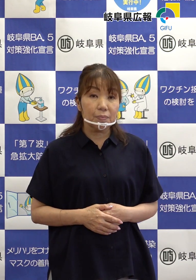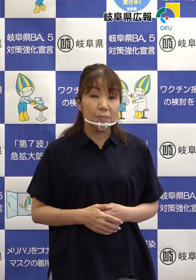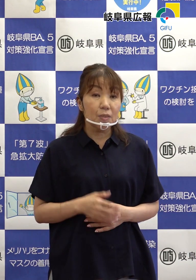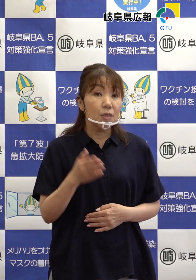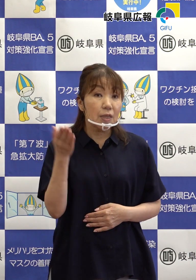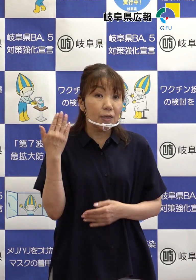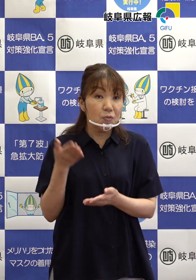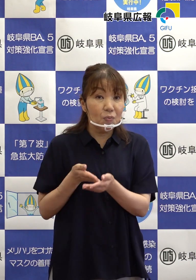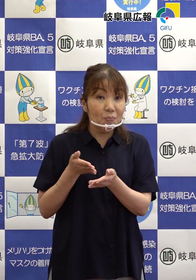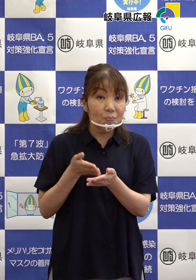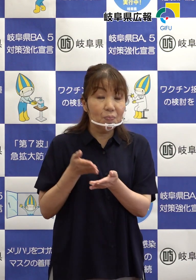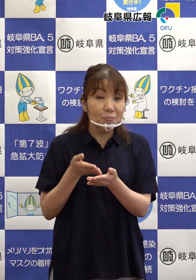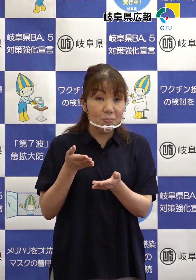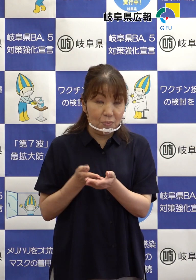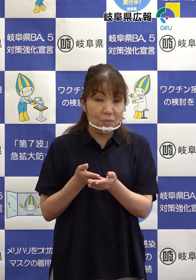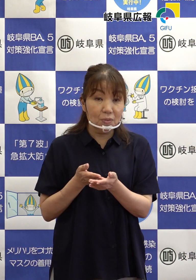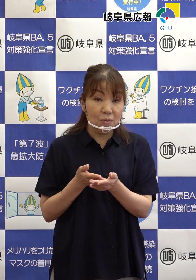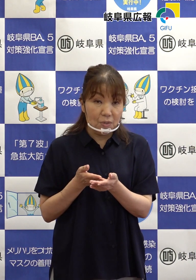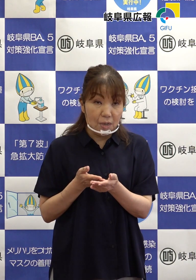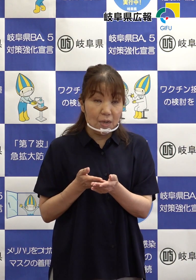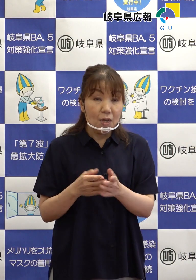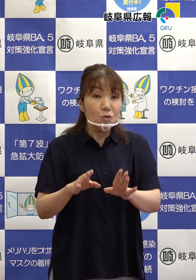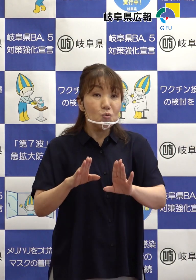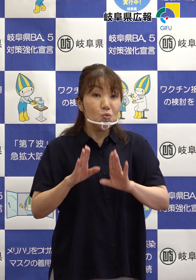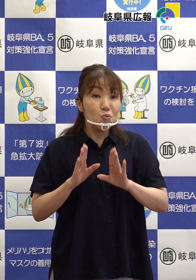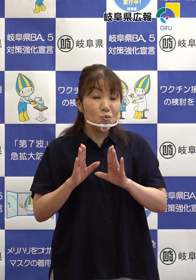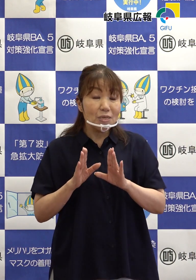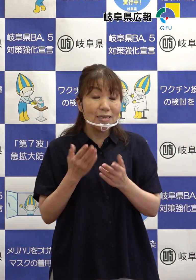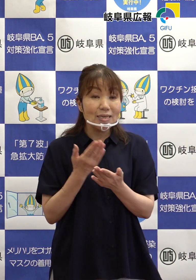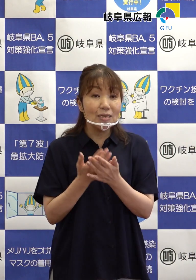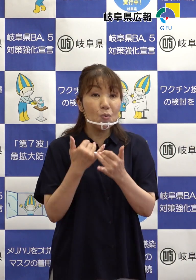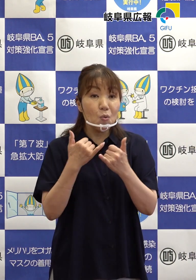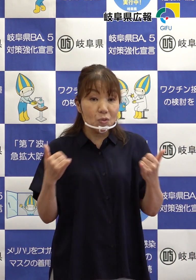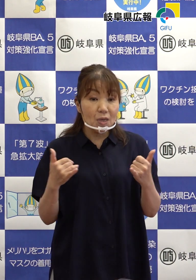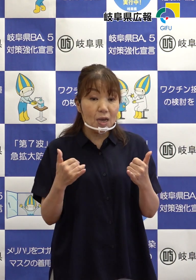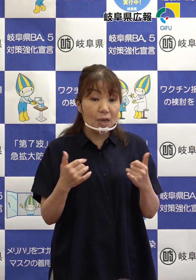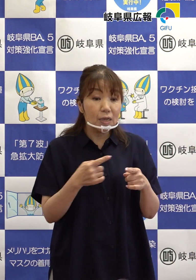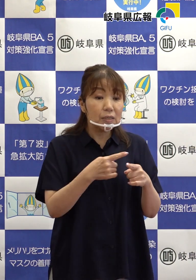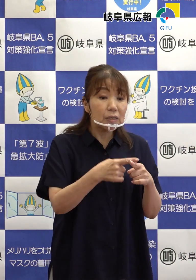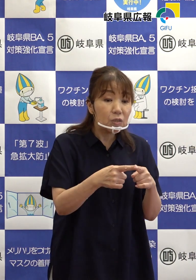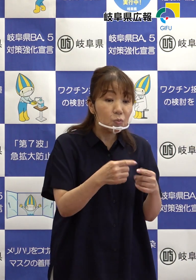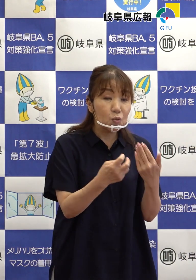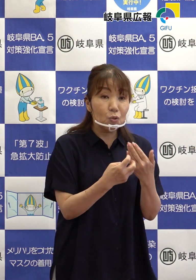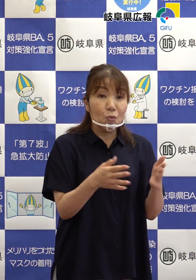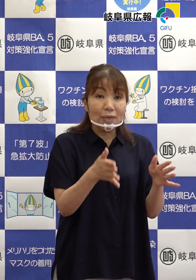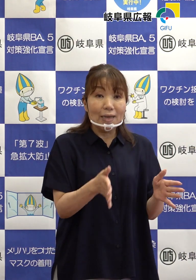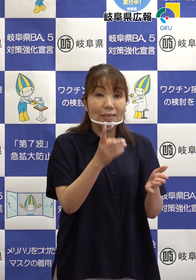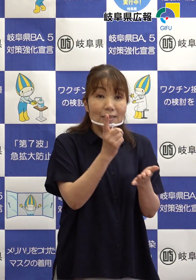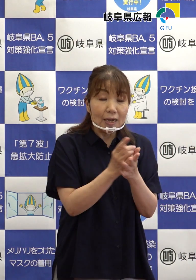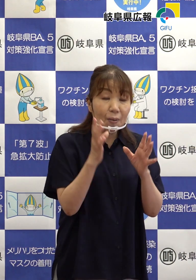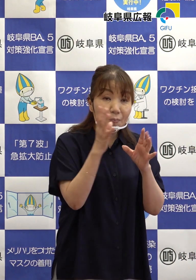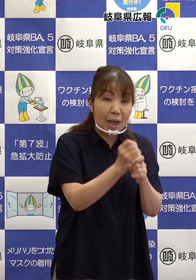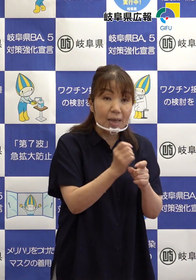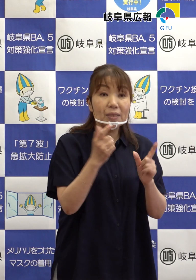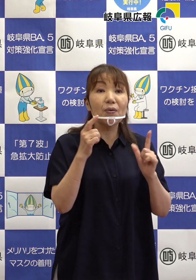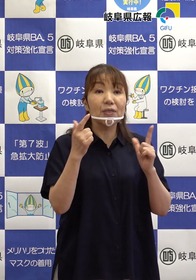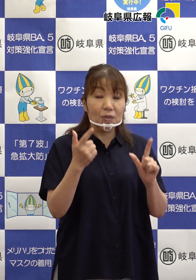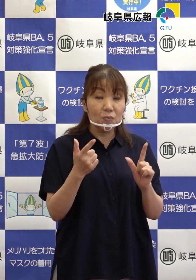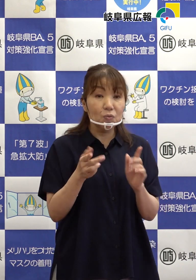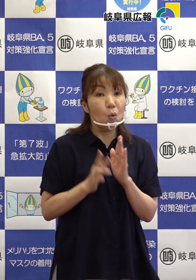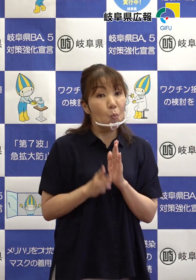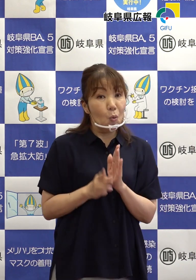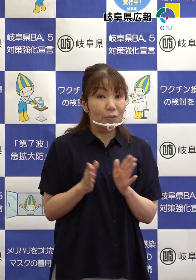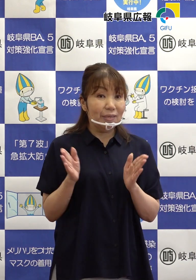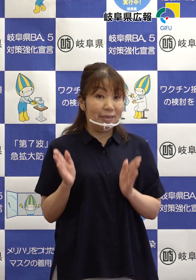先ほど申し上げましたような地震希望者が一部の蒸気機関に集中しないようにですねお盆期間中に